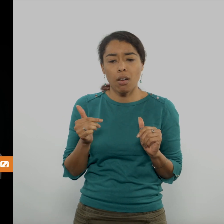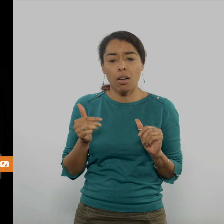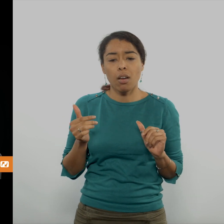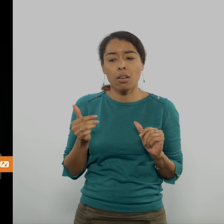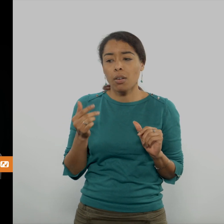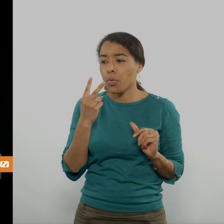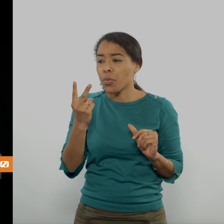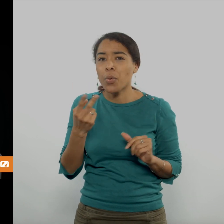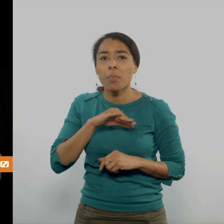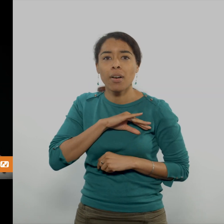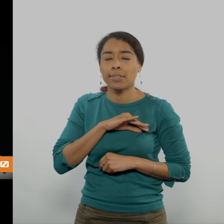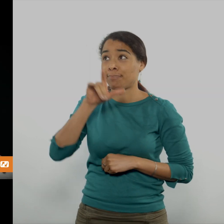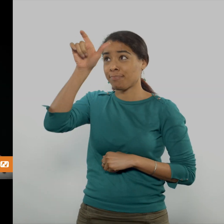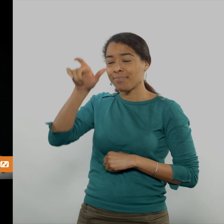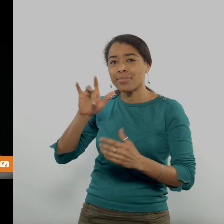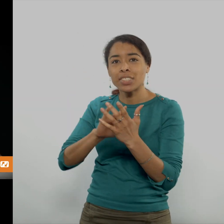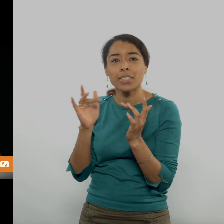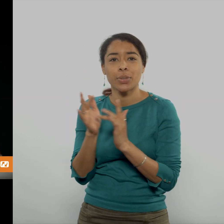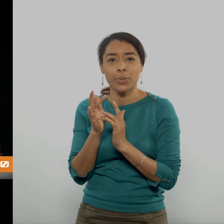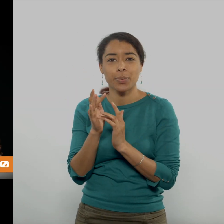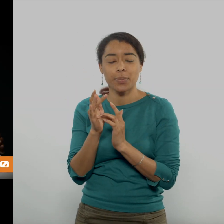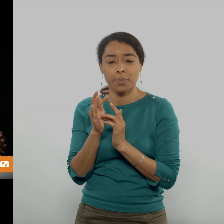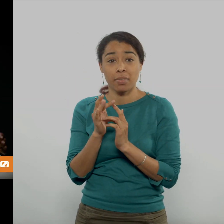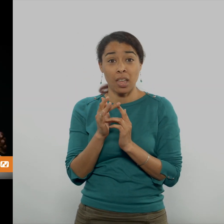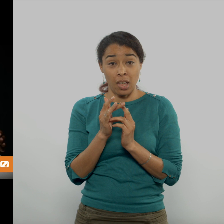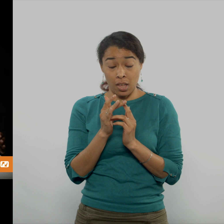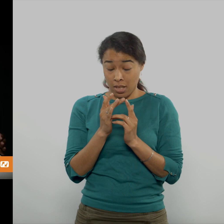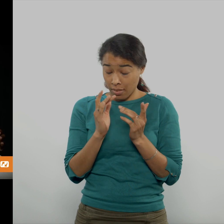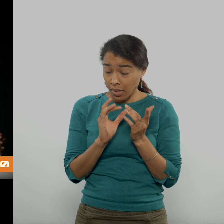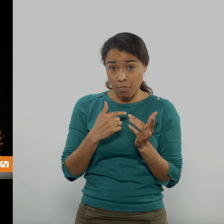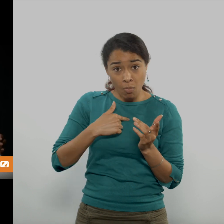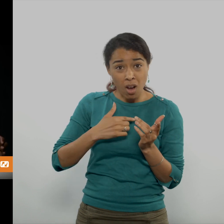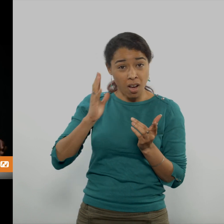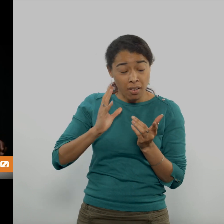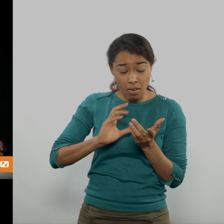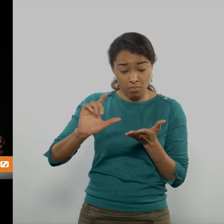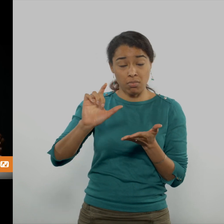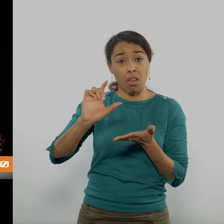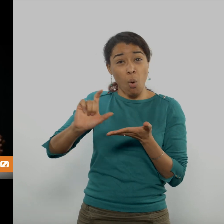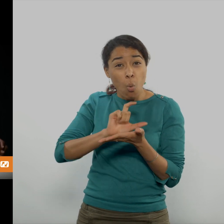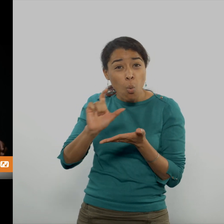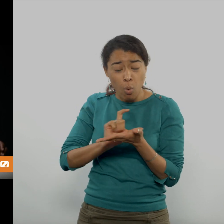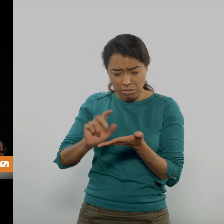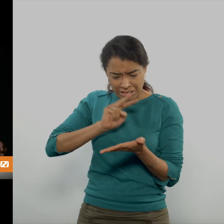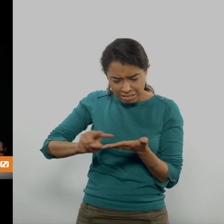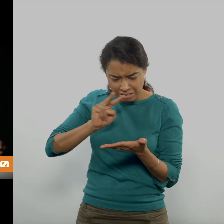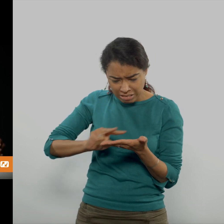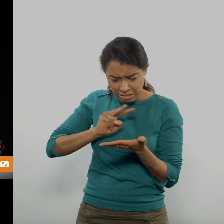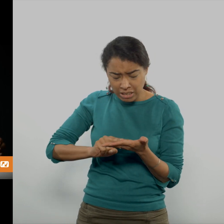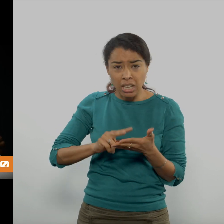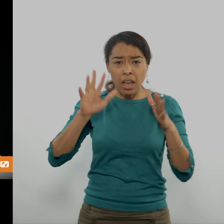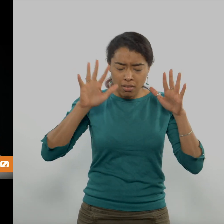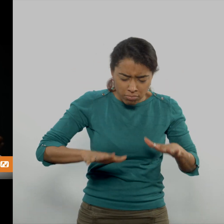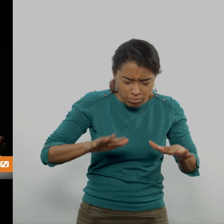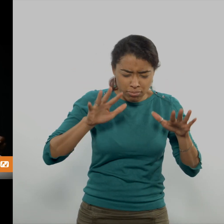vue justement à travers Jésus. Parce que lorsque je passais mes journées à lire le Coran et à faire les 5 prières, cela